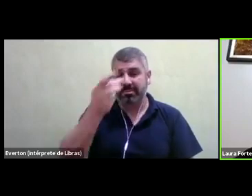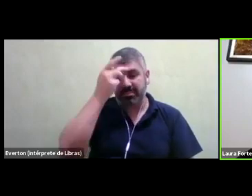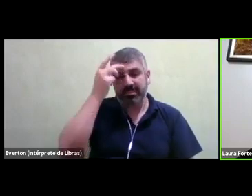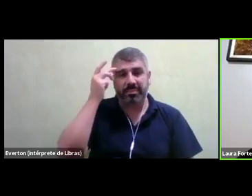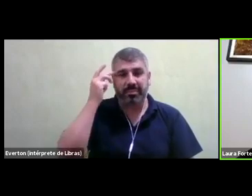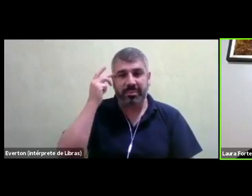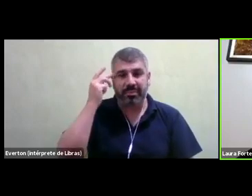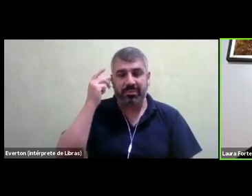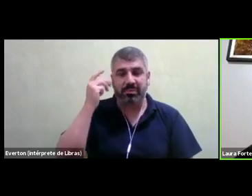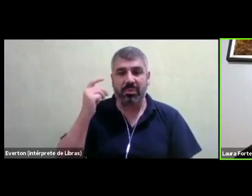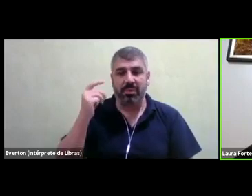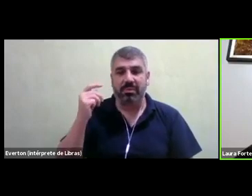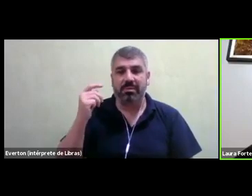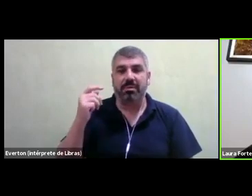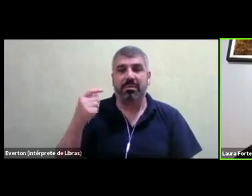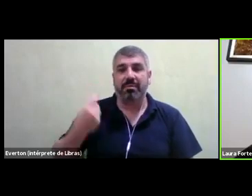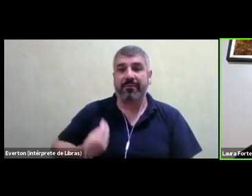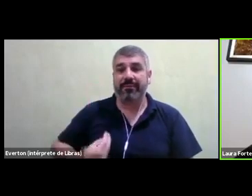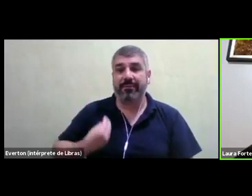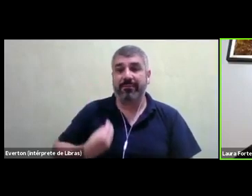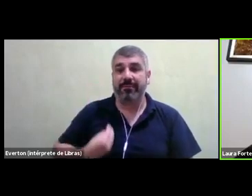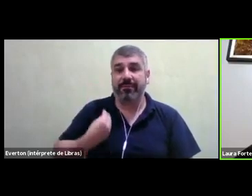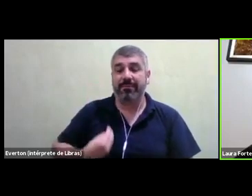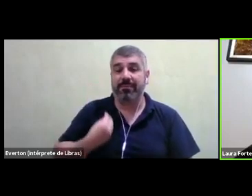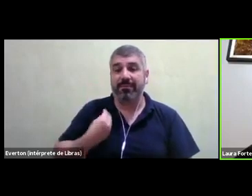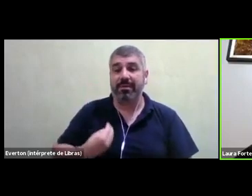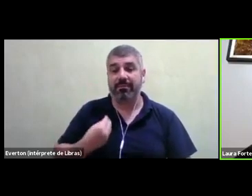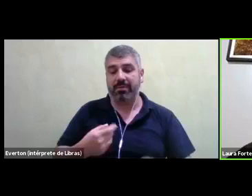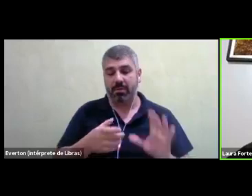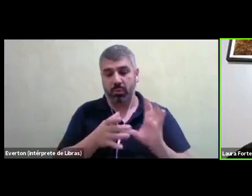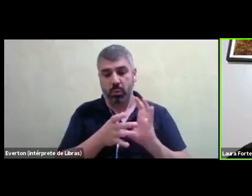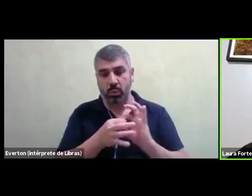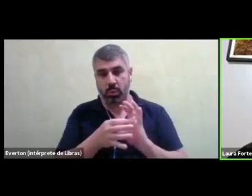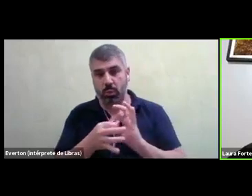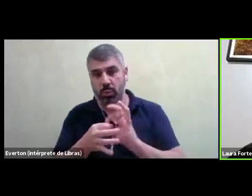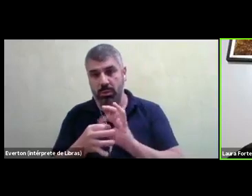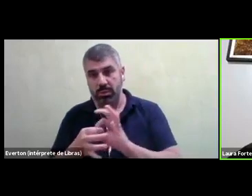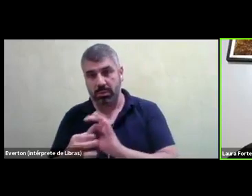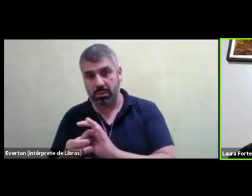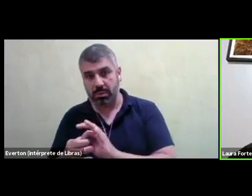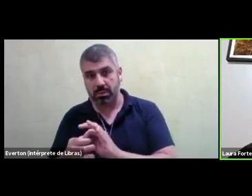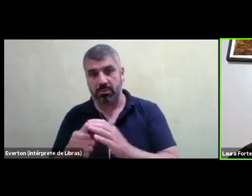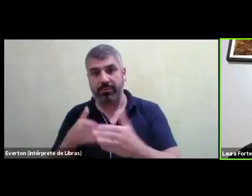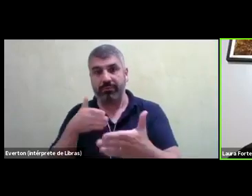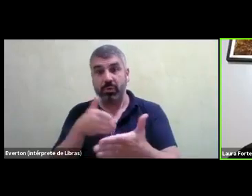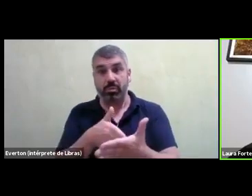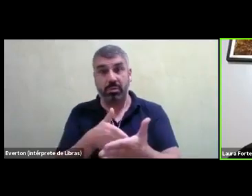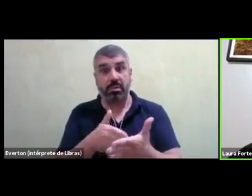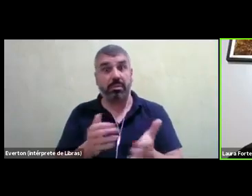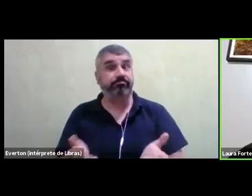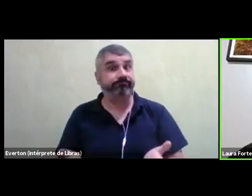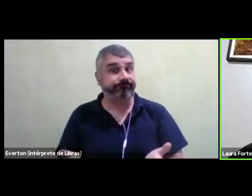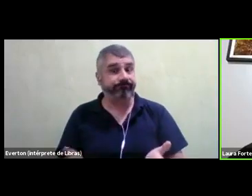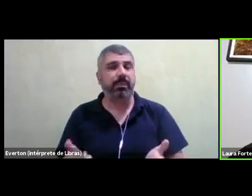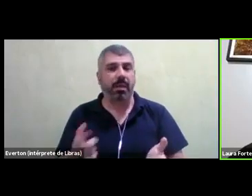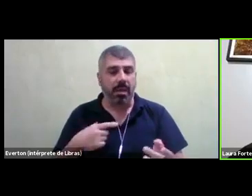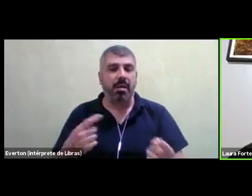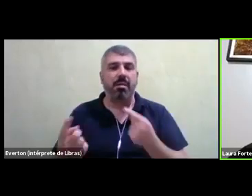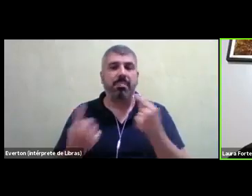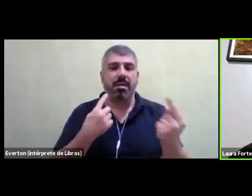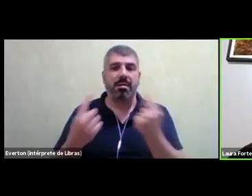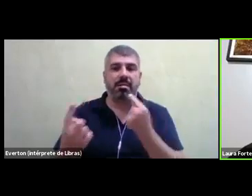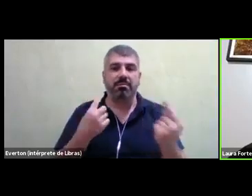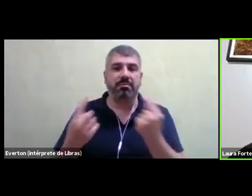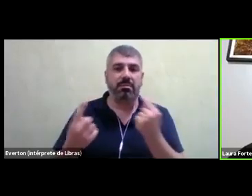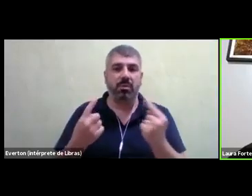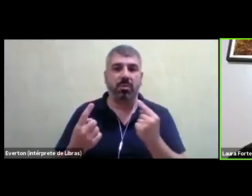que estão vivenciando esses contextos de fronteira, né, ou seja, essa relação